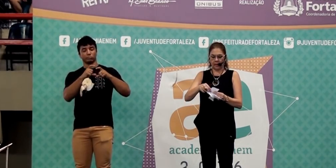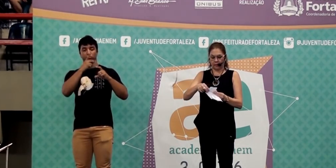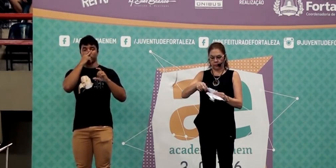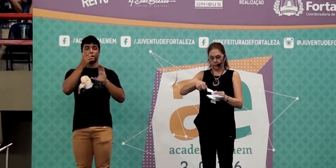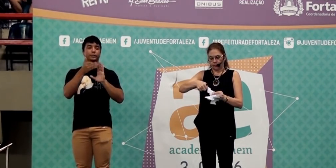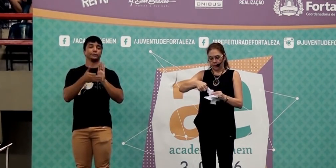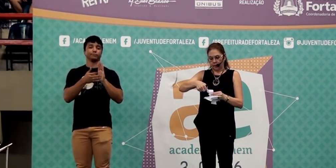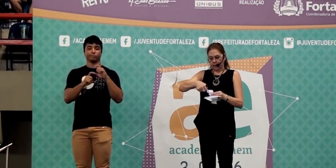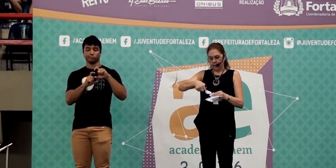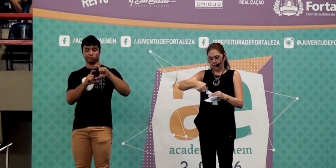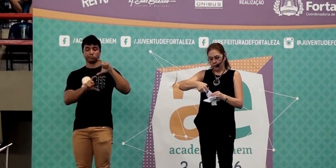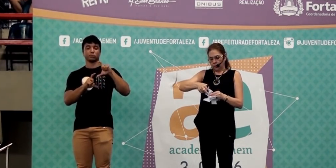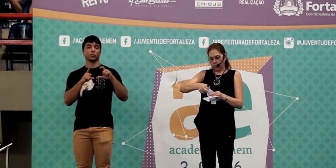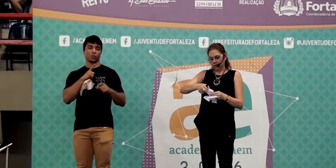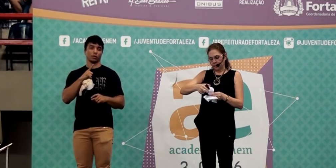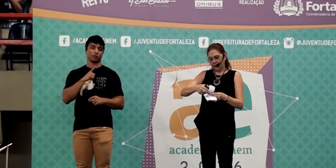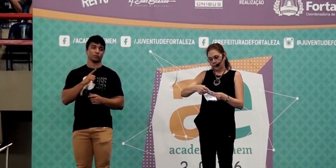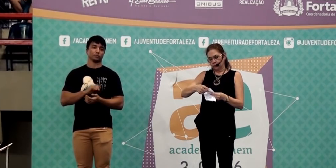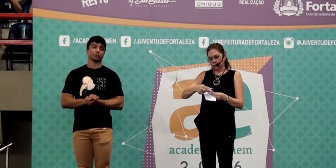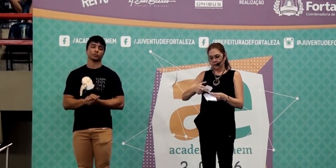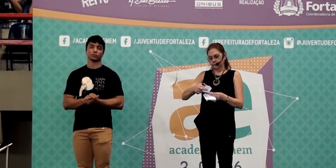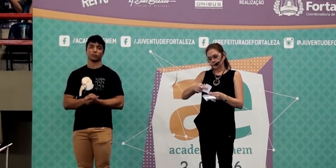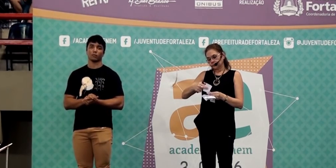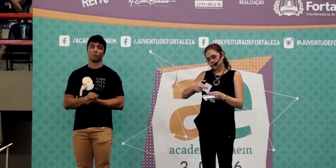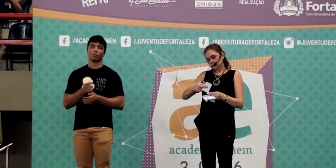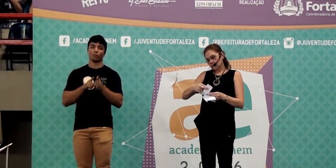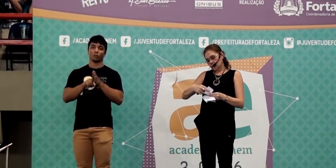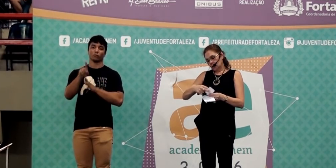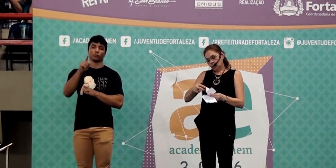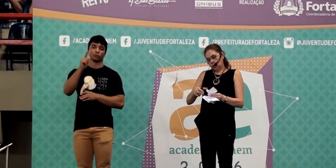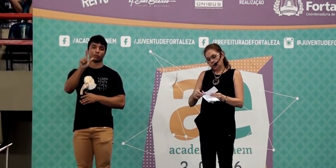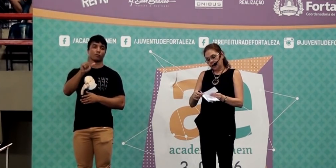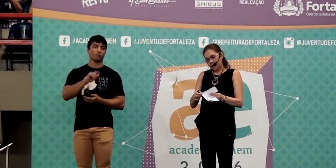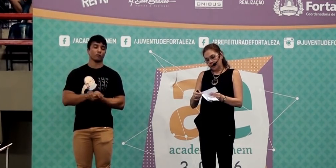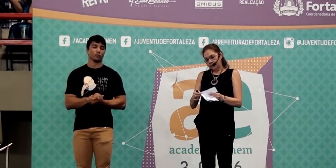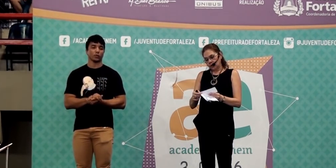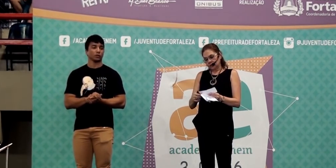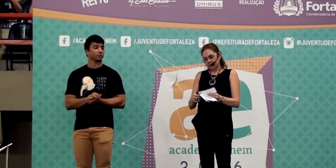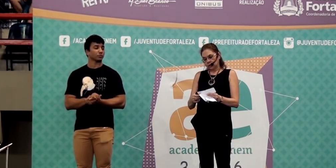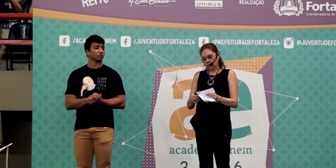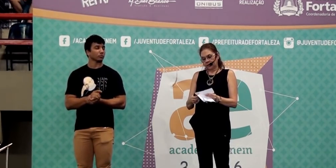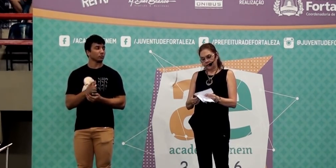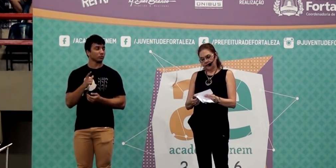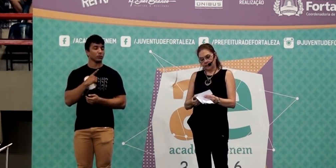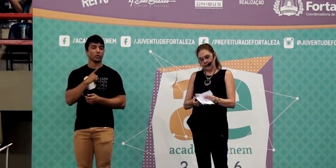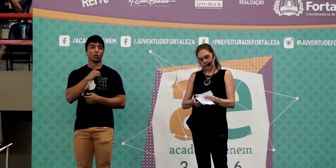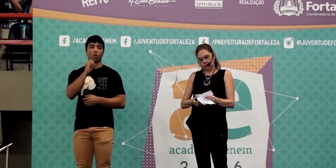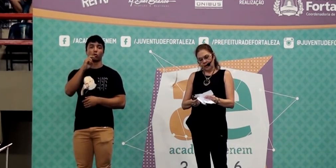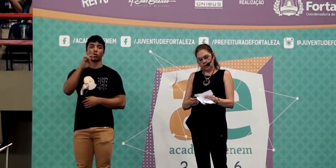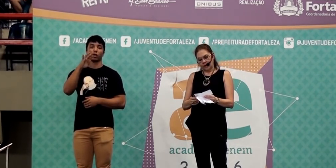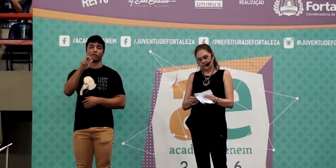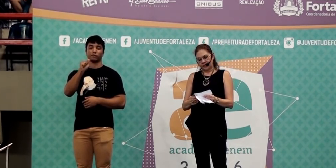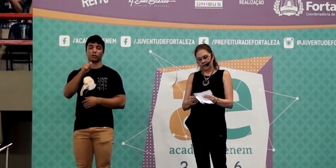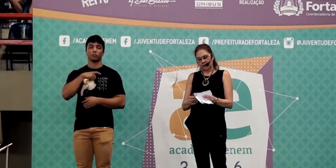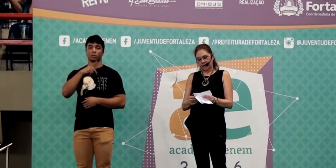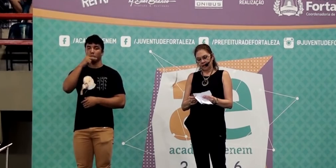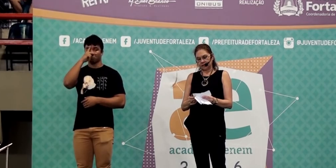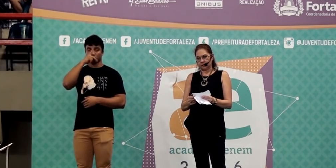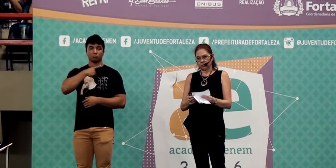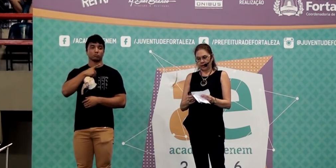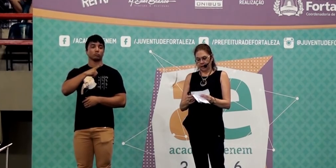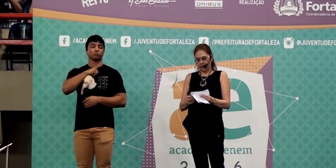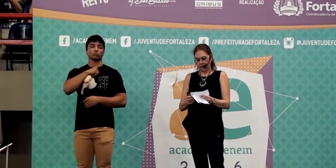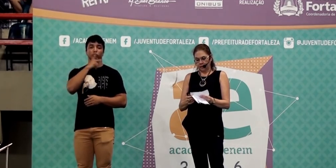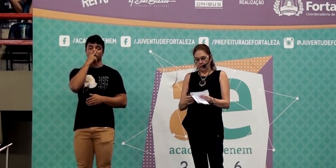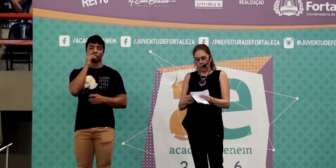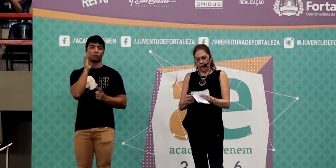sentido completo. Tá? Outra pergunta. O que nossa ortografia pessoal afeta na